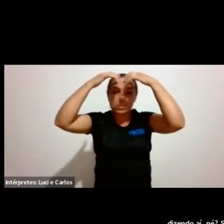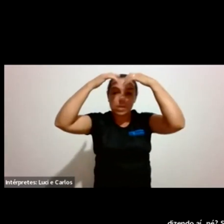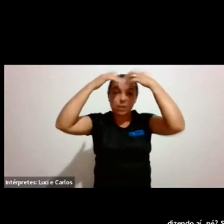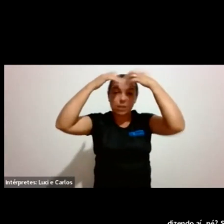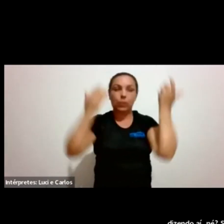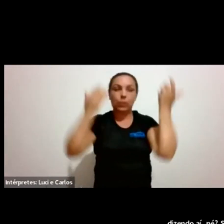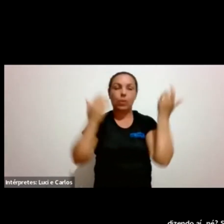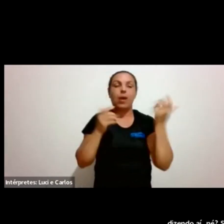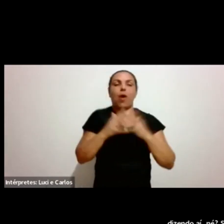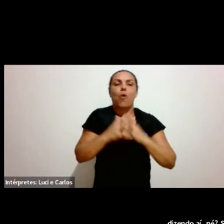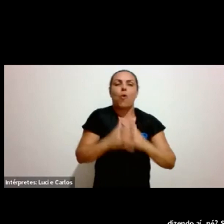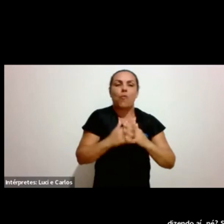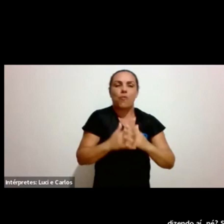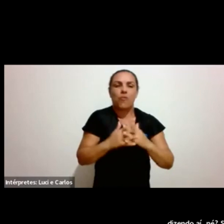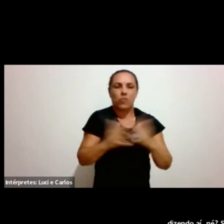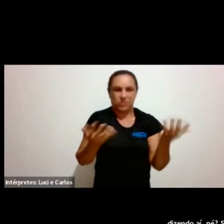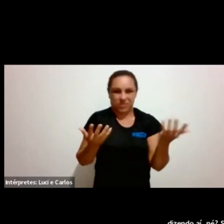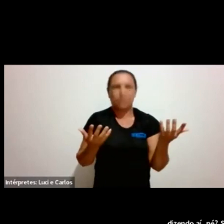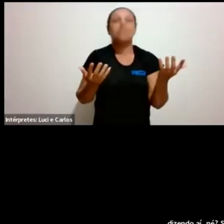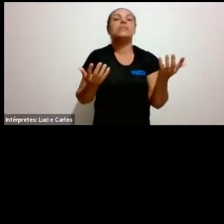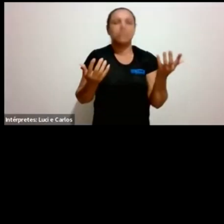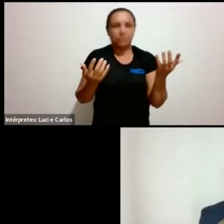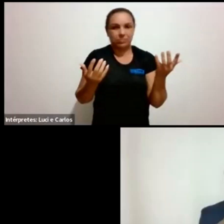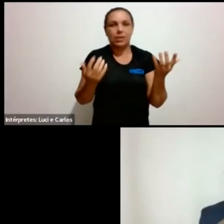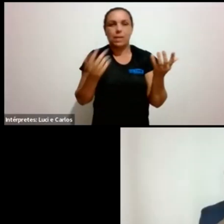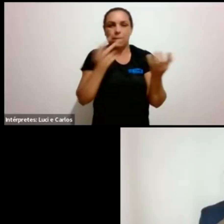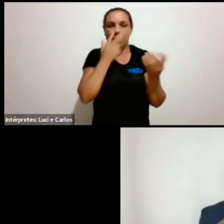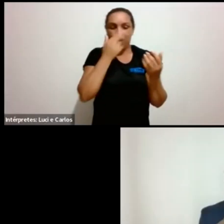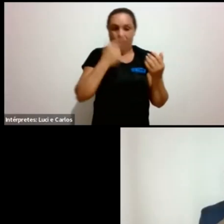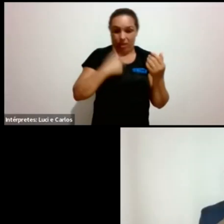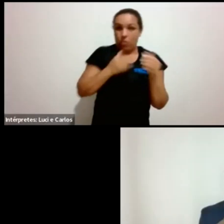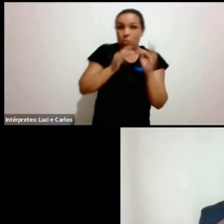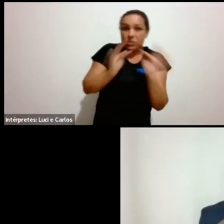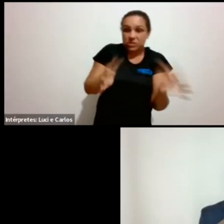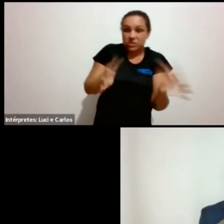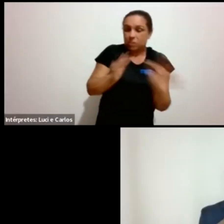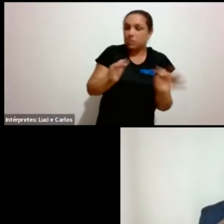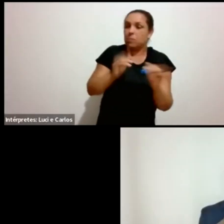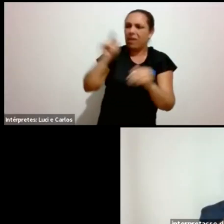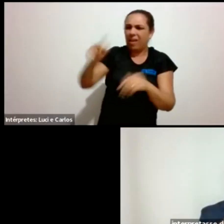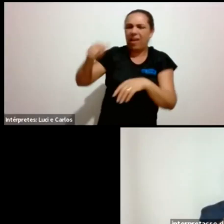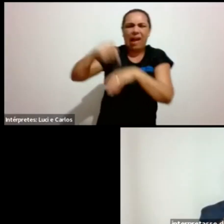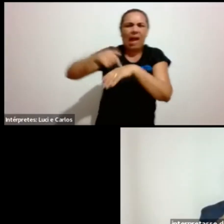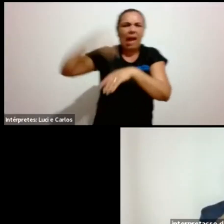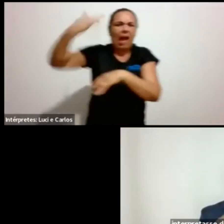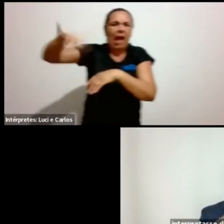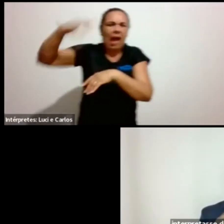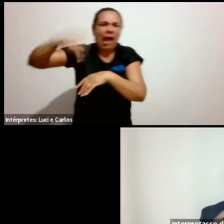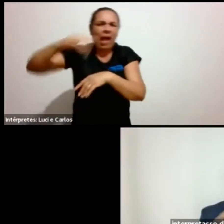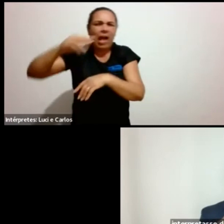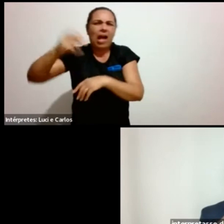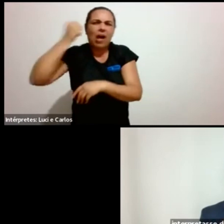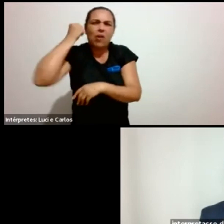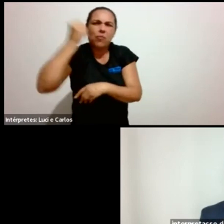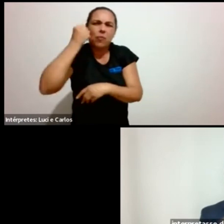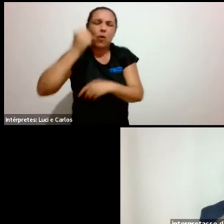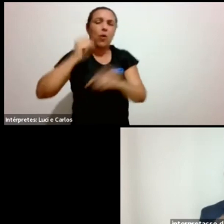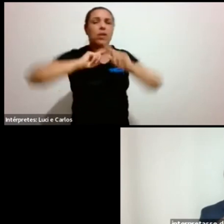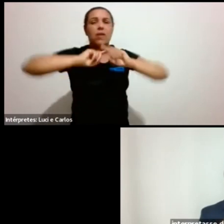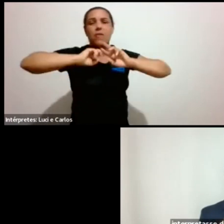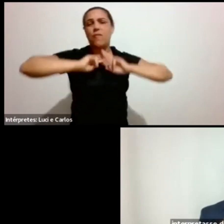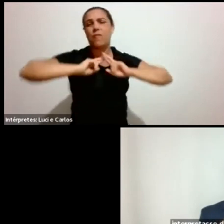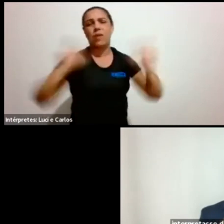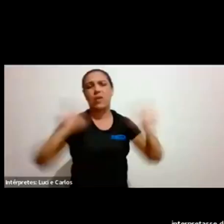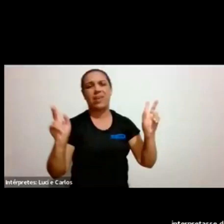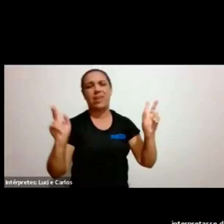forma exagerada os estímulos da dor. E essa disfunção faz com que ative todo o